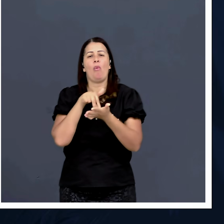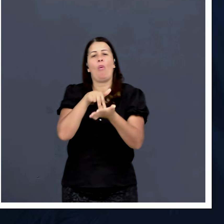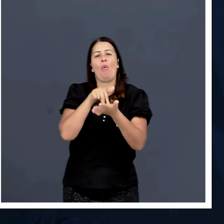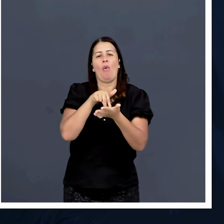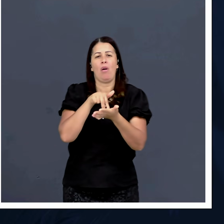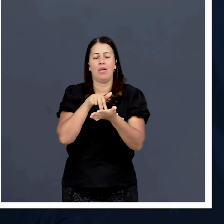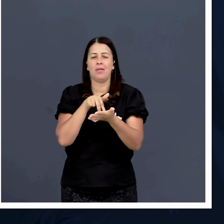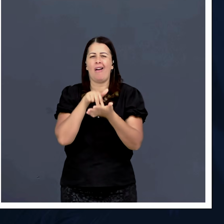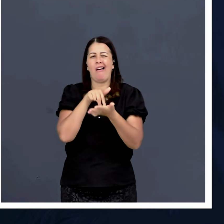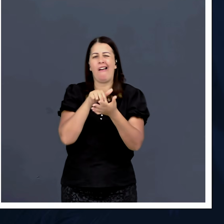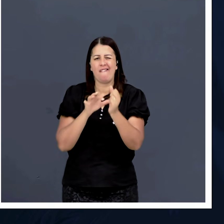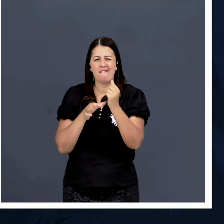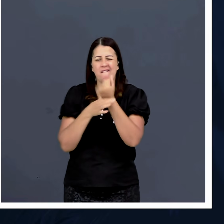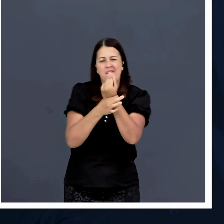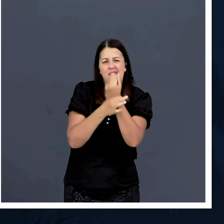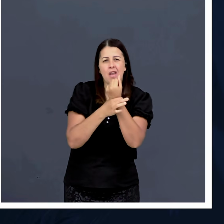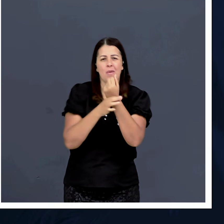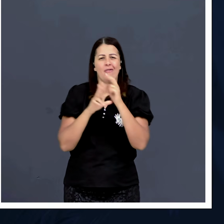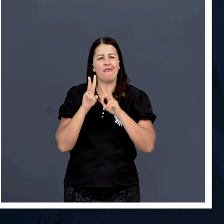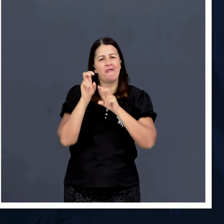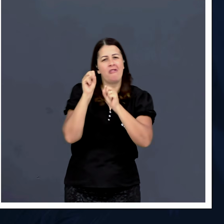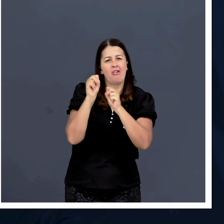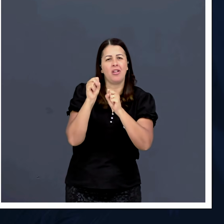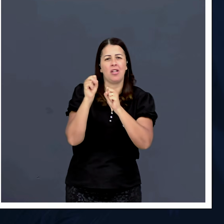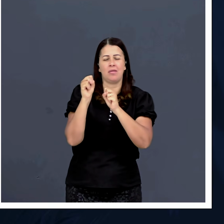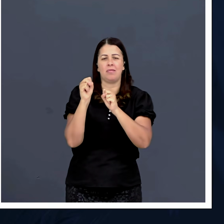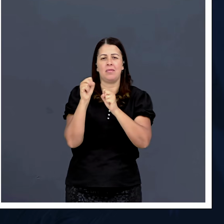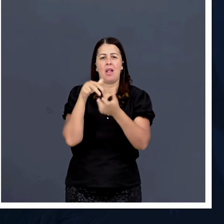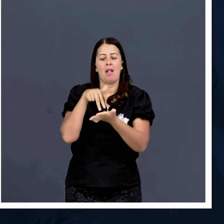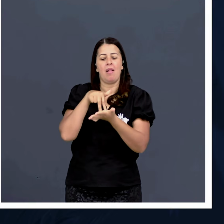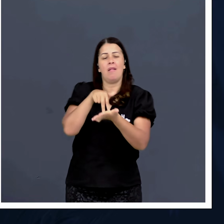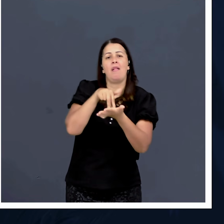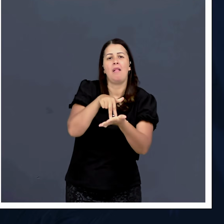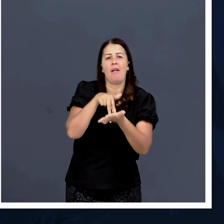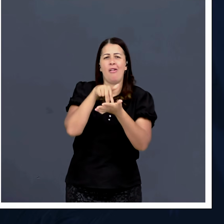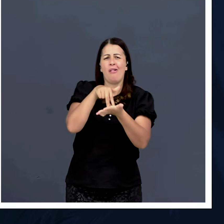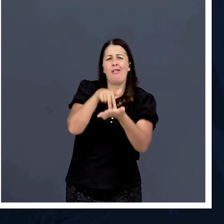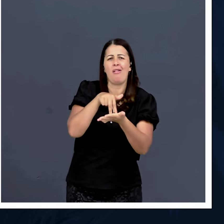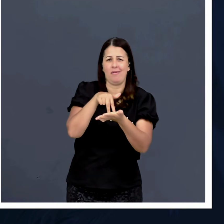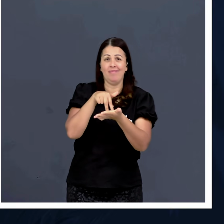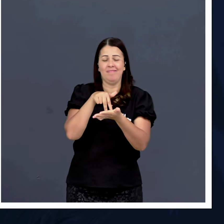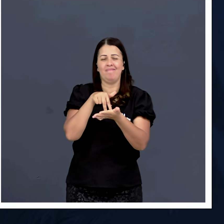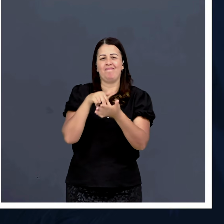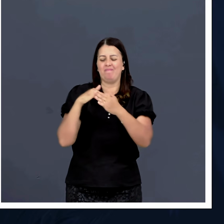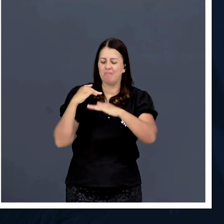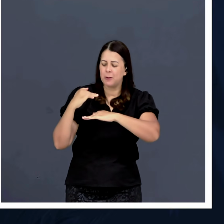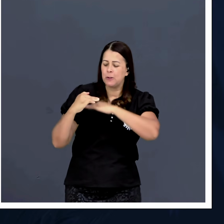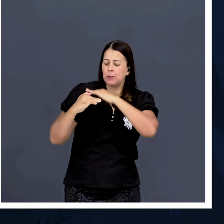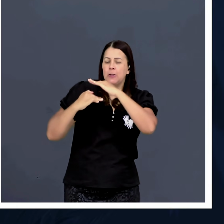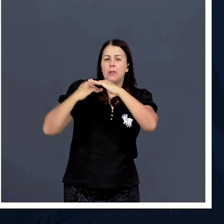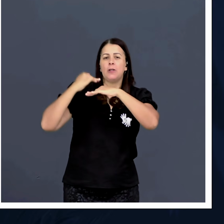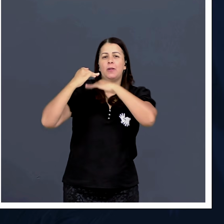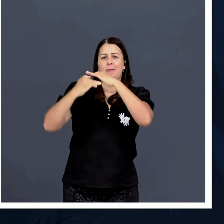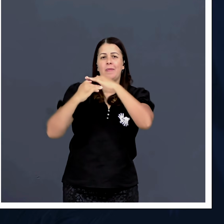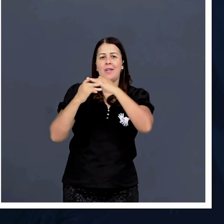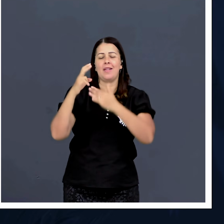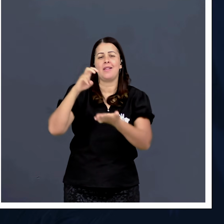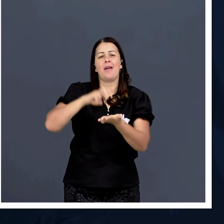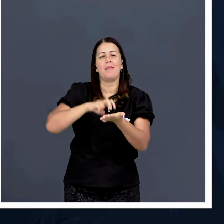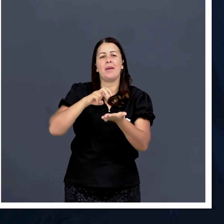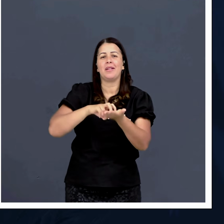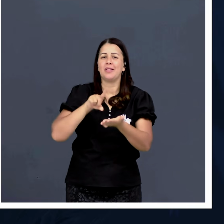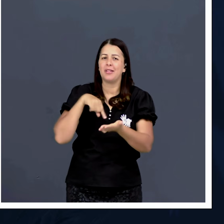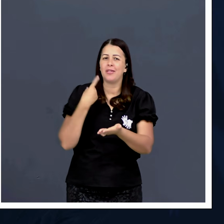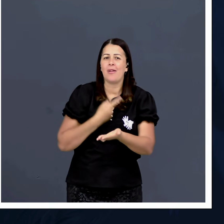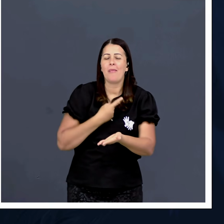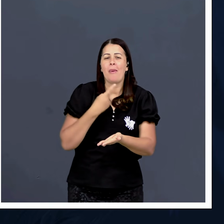Pilares resistentes, firmes e fortes, que sustentem toda uma edificação. E nesta manhã nós